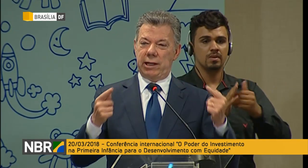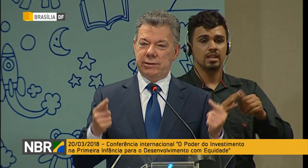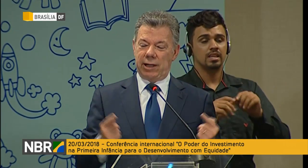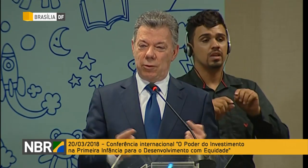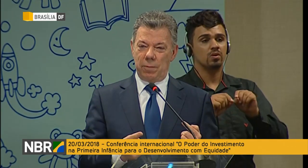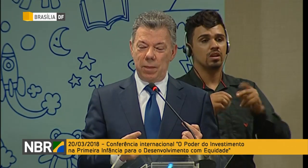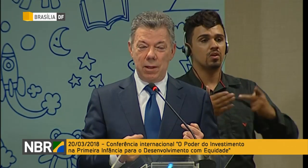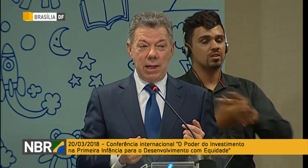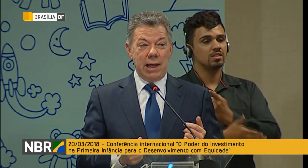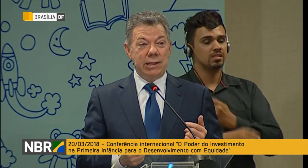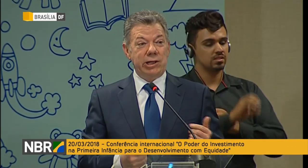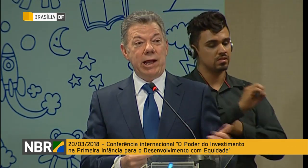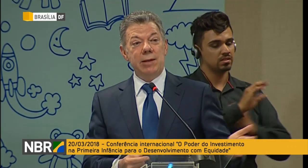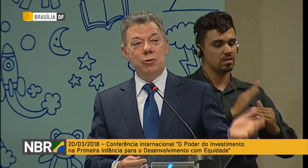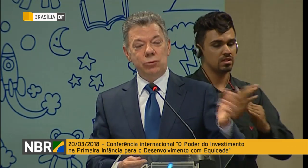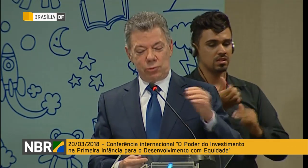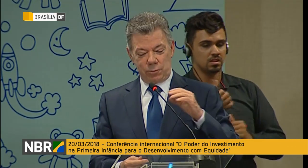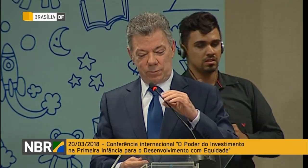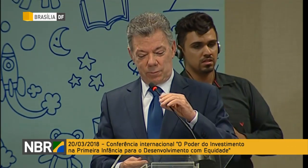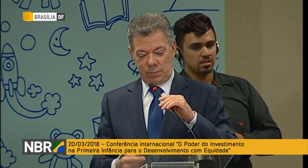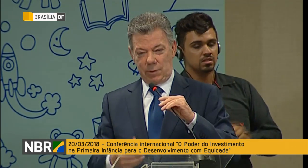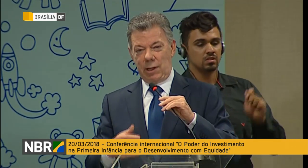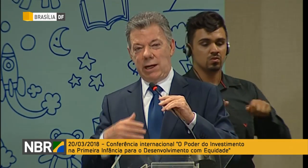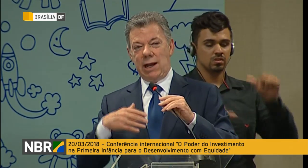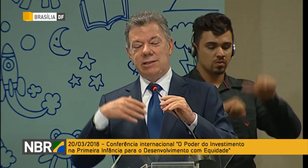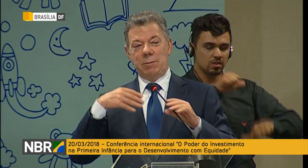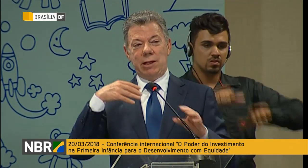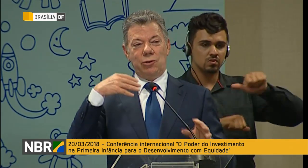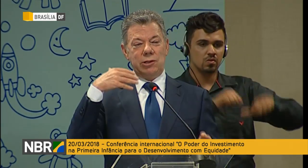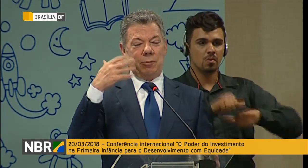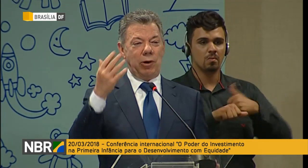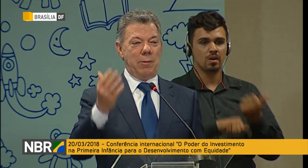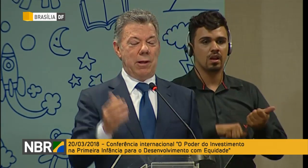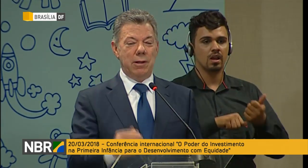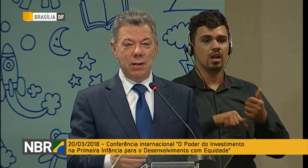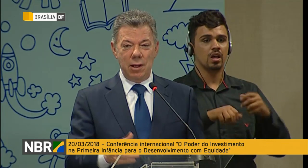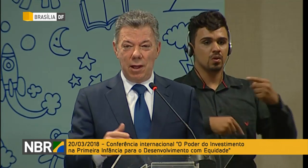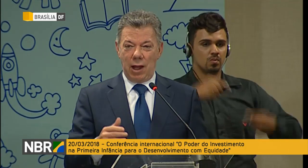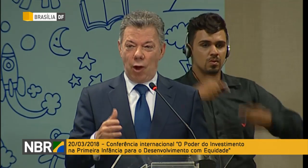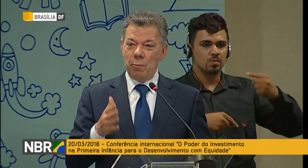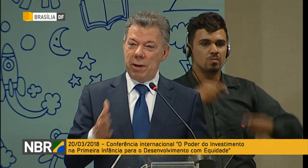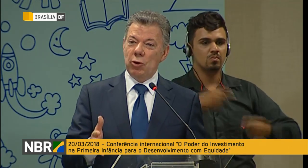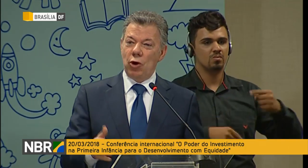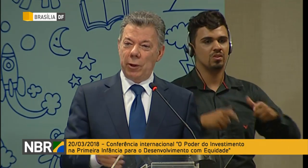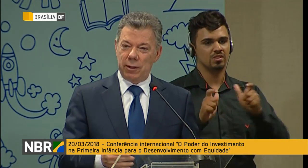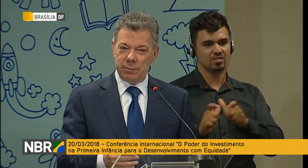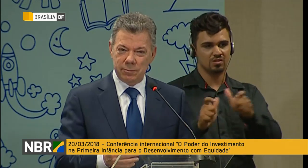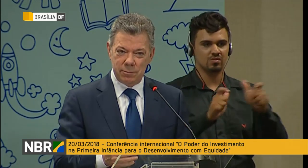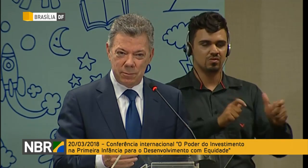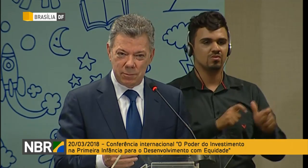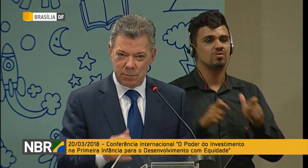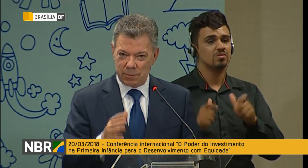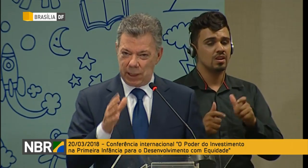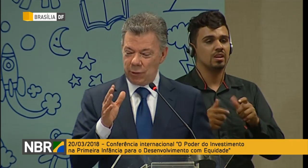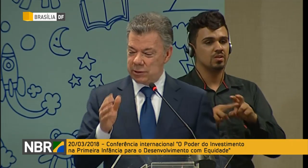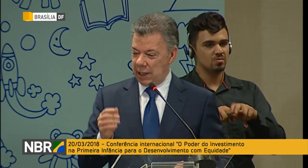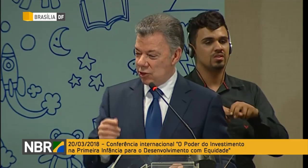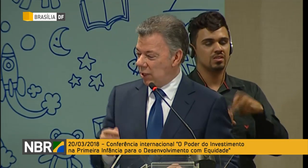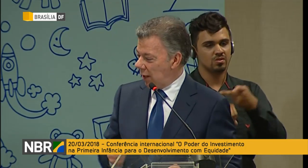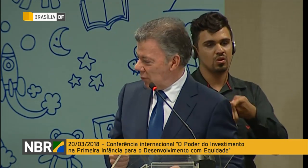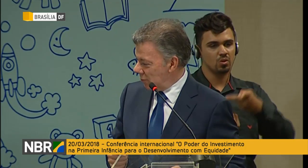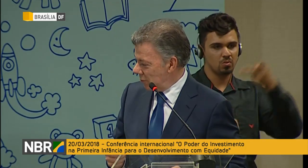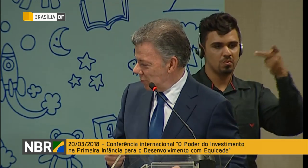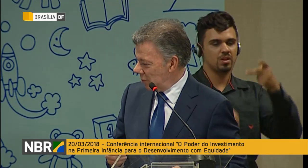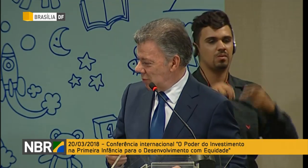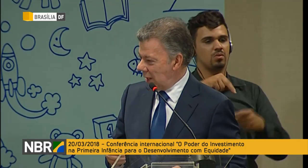infância pudesse se transformar em uma política de Estado. Trouxemos no lançamento desse programa um prêmio Nobel